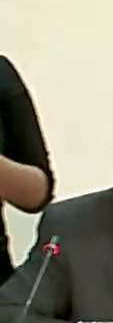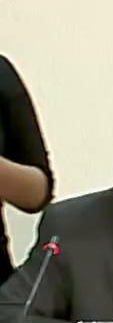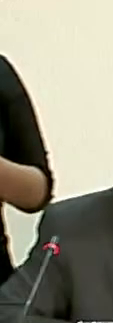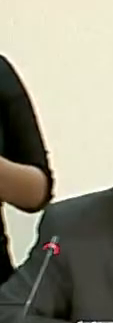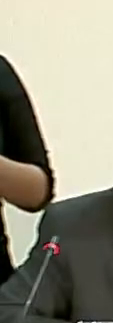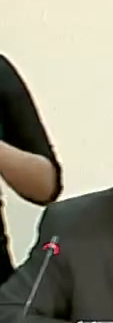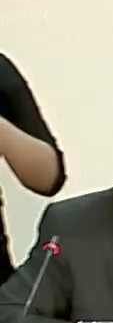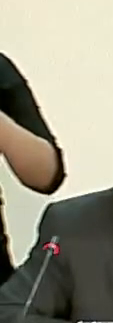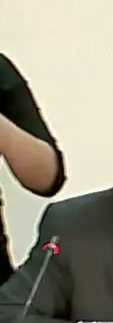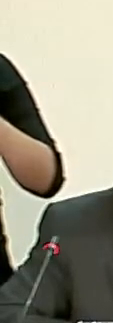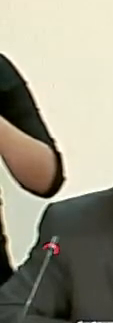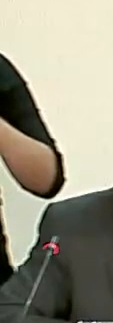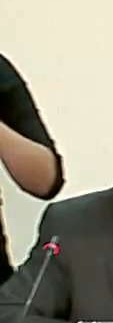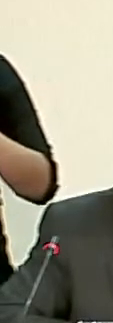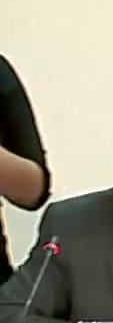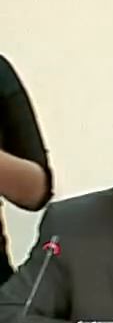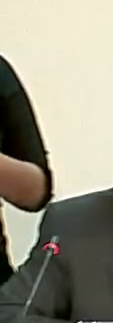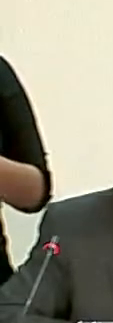del transporte